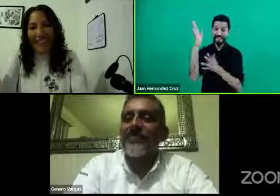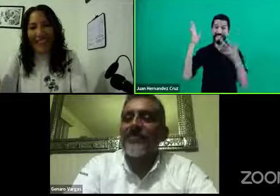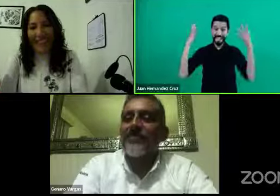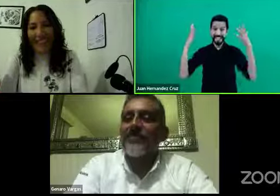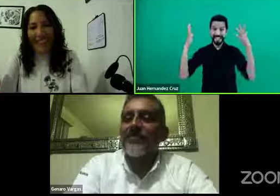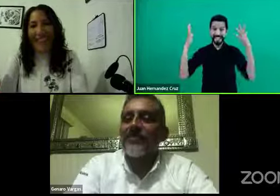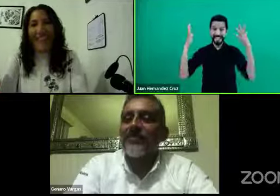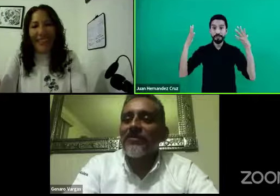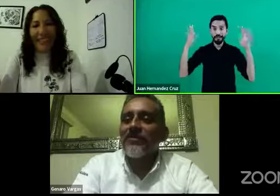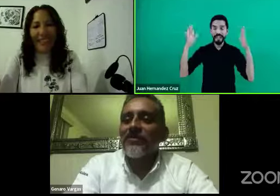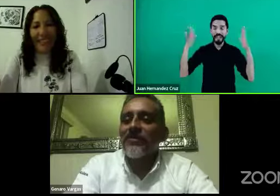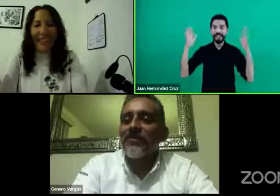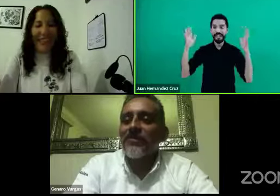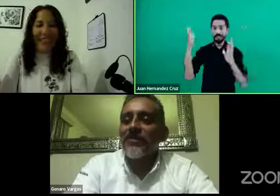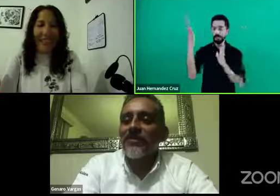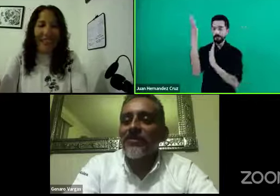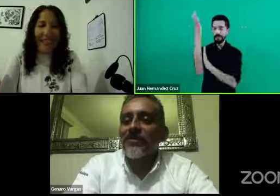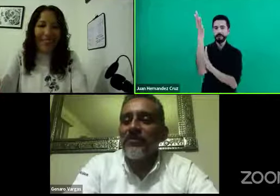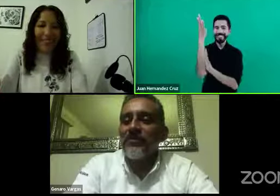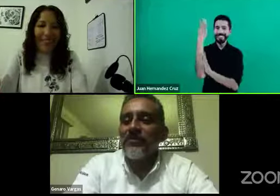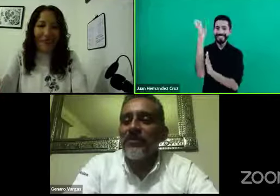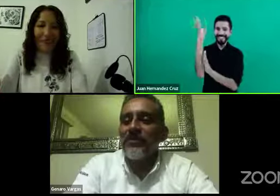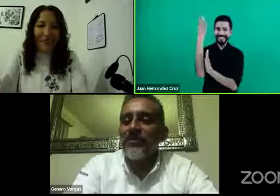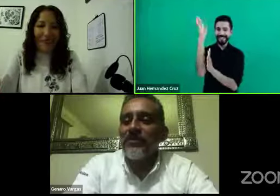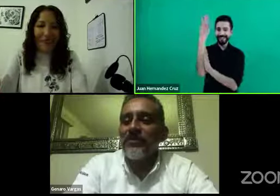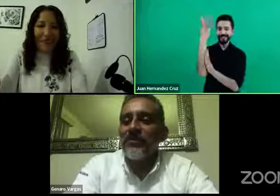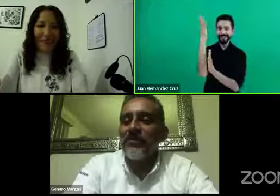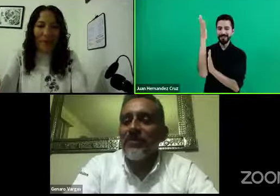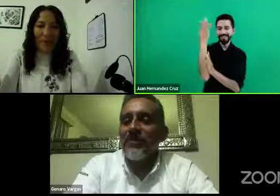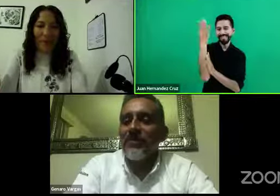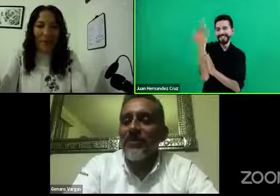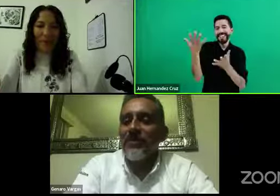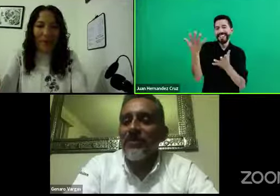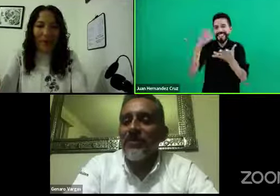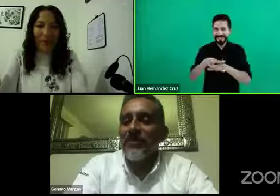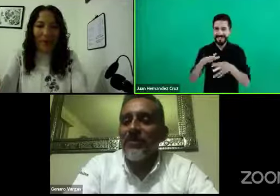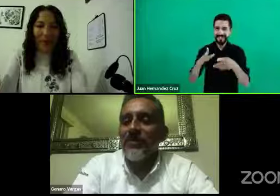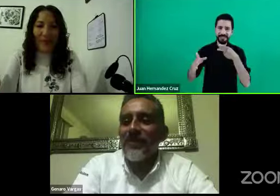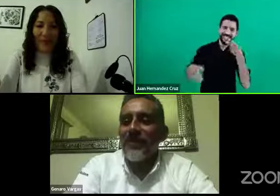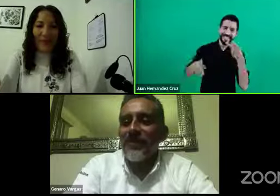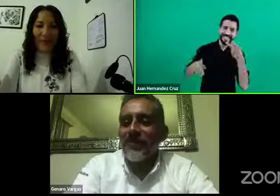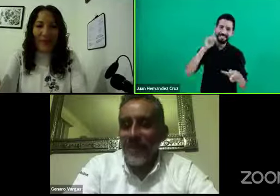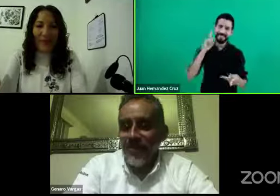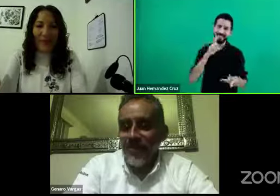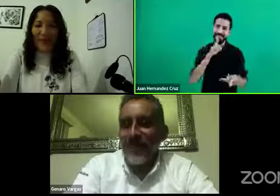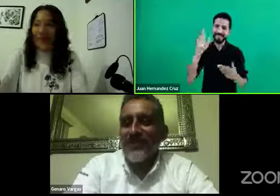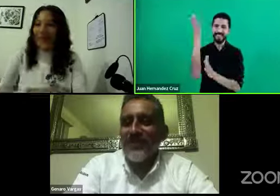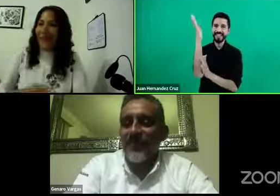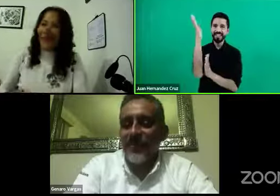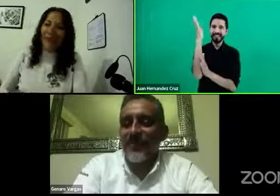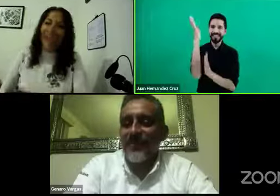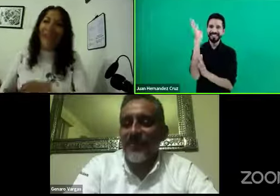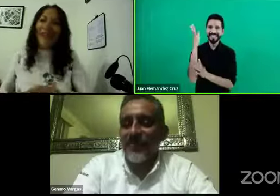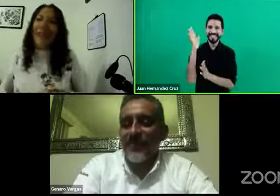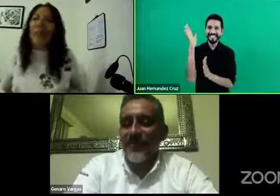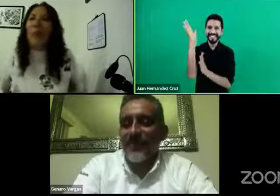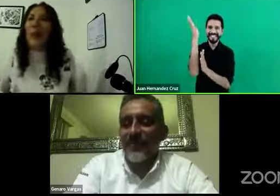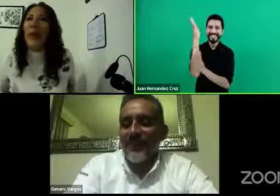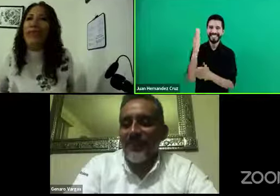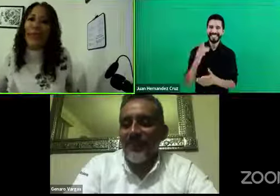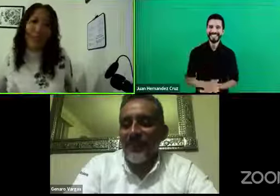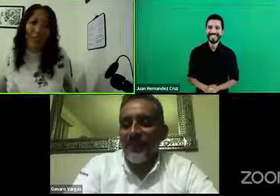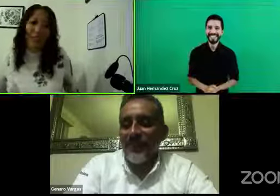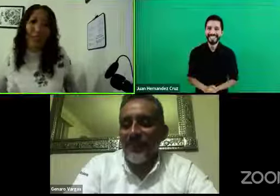de las señas como tal, pero pues es algo como integrarnos tanto oyentes como sordos. Es Entonces,